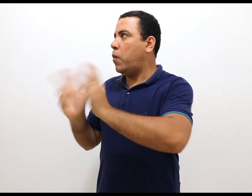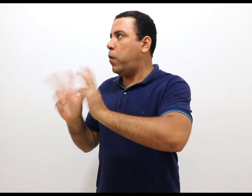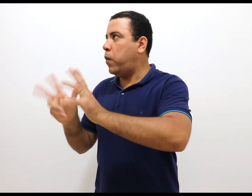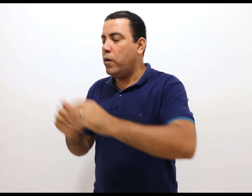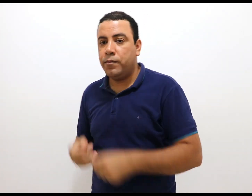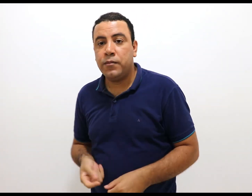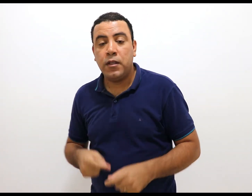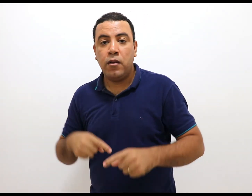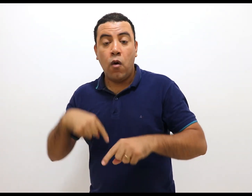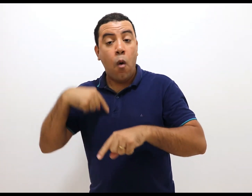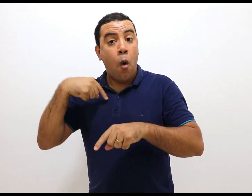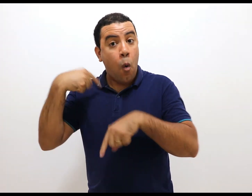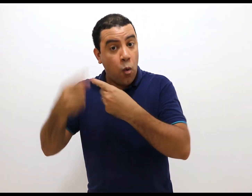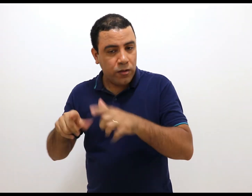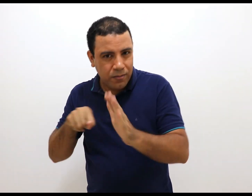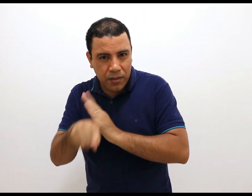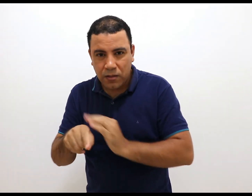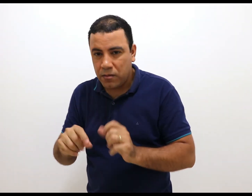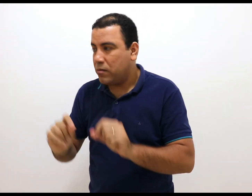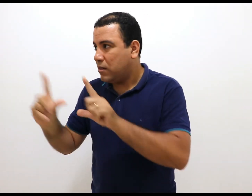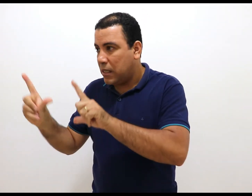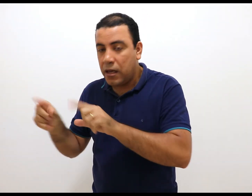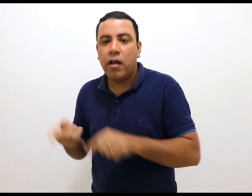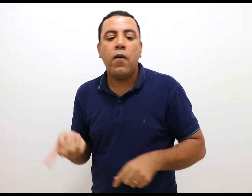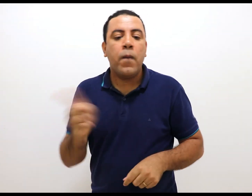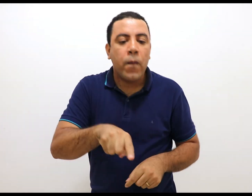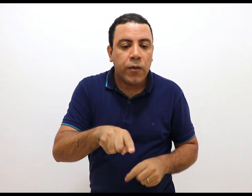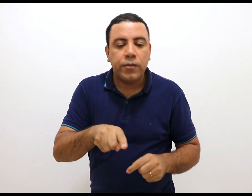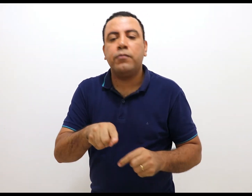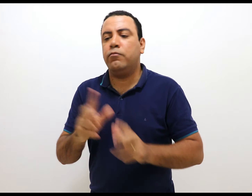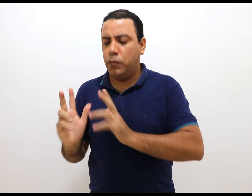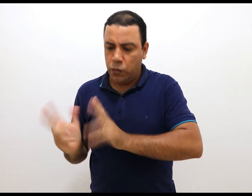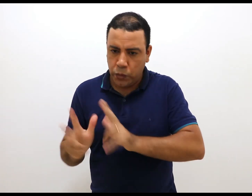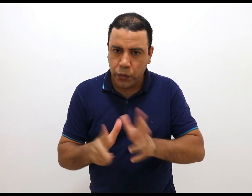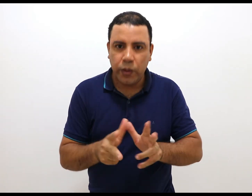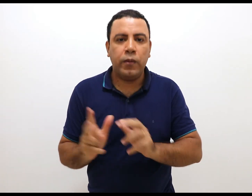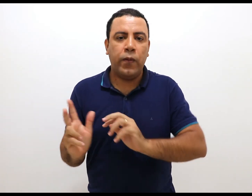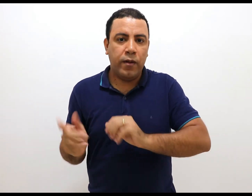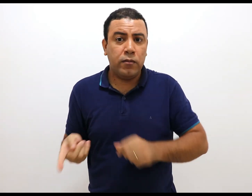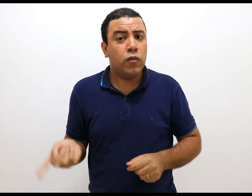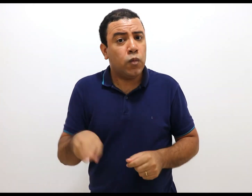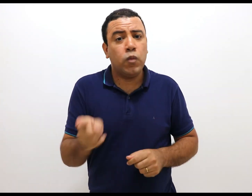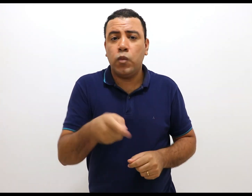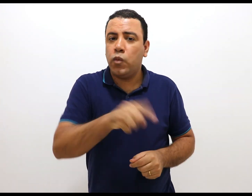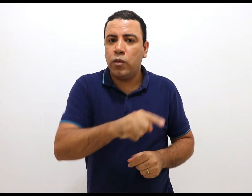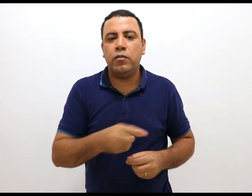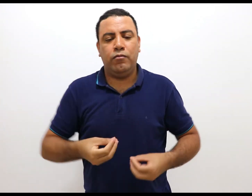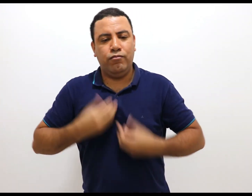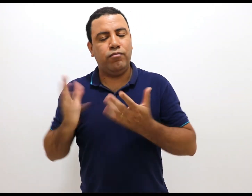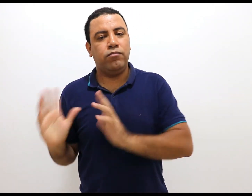Dessa forma, todos podiam trabalhar a expressão.